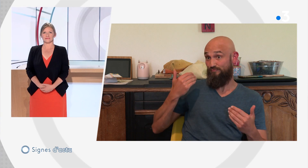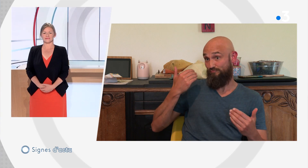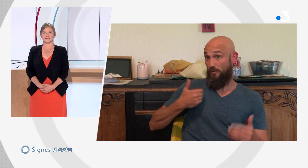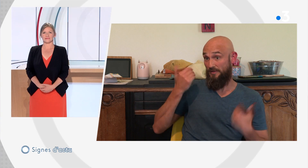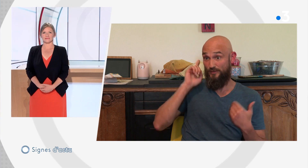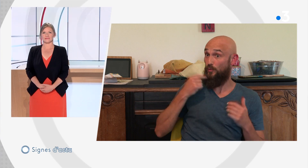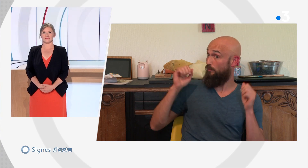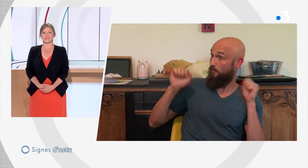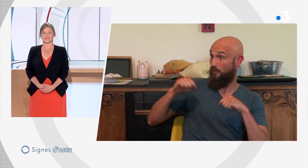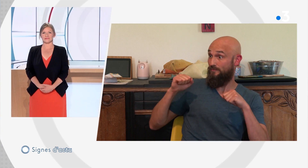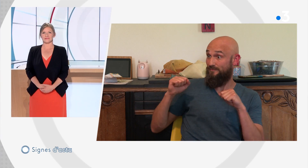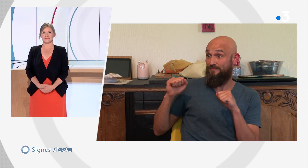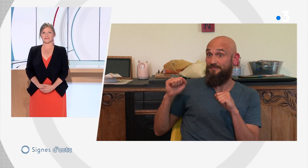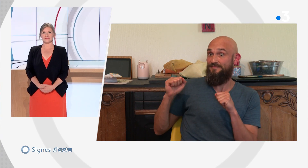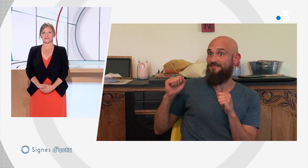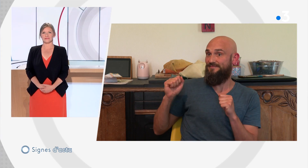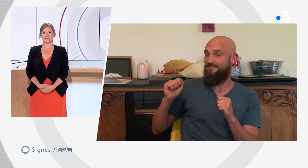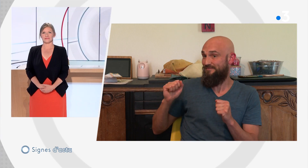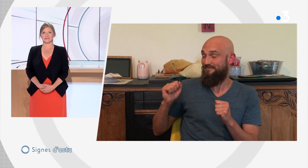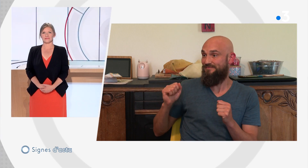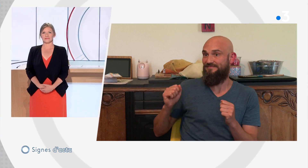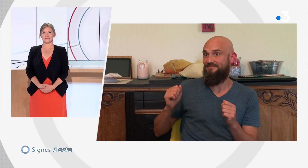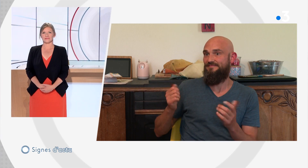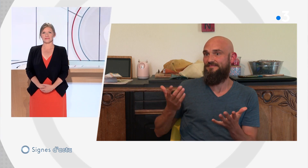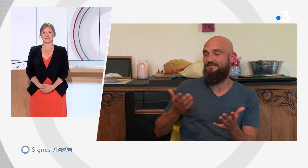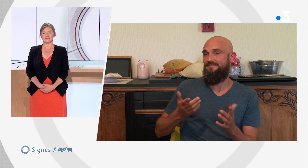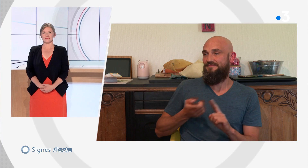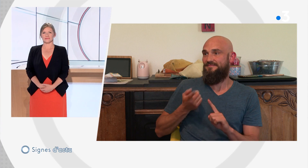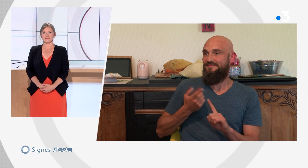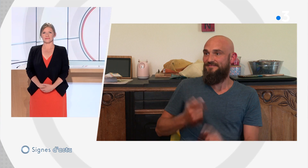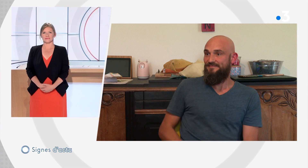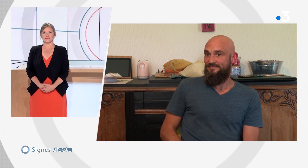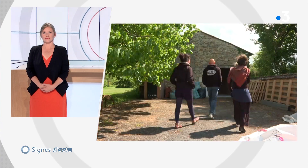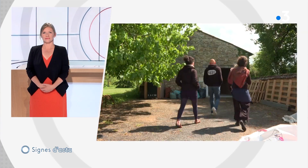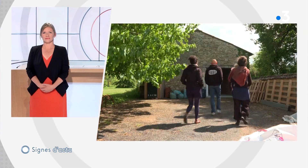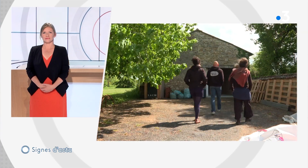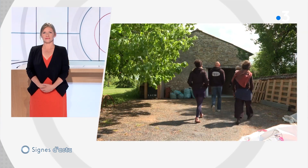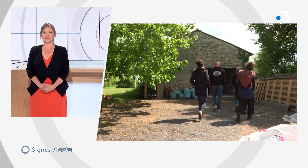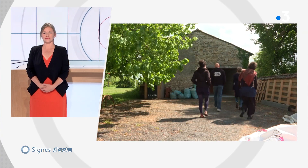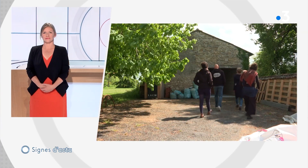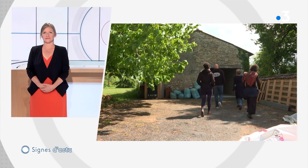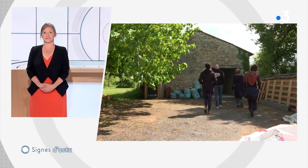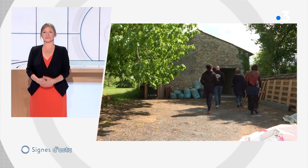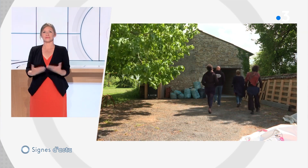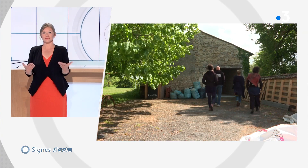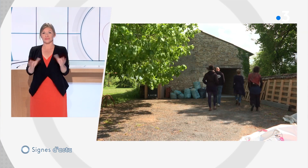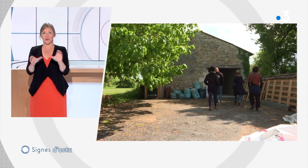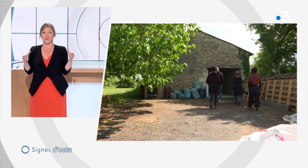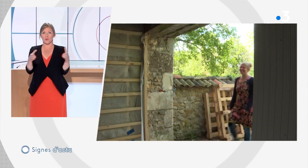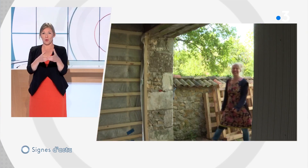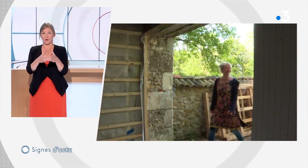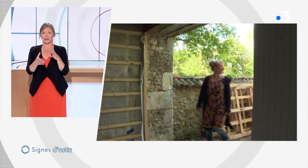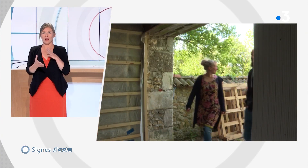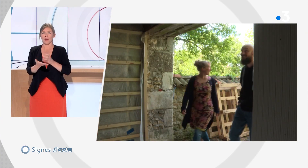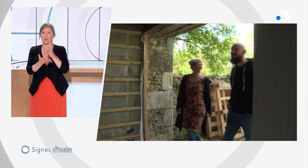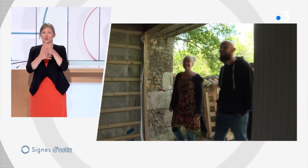les comédiens sourds sont capables, comme les entendants, d'être devant un public. Pour moi, c'est important, ça. Cette compagnie a des